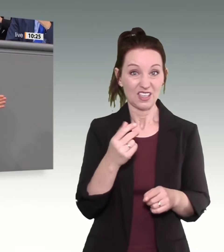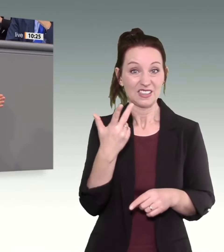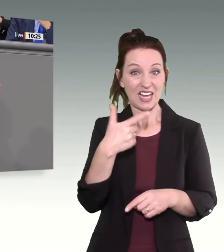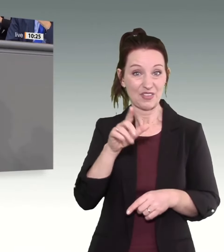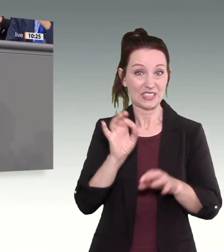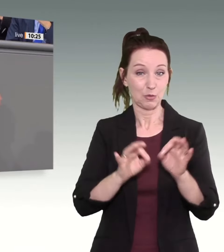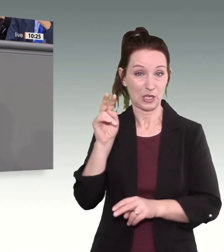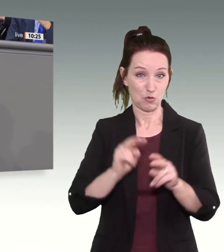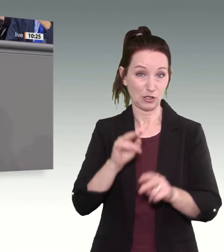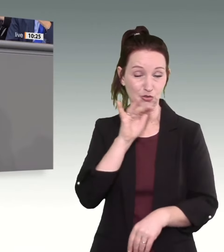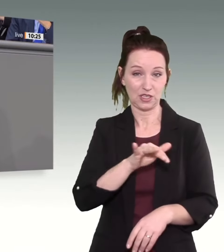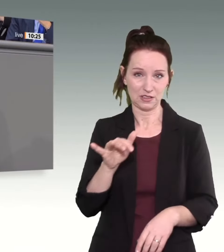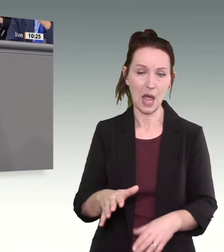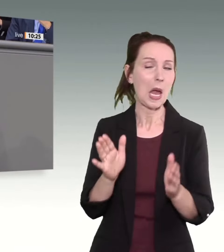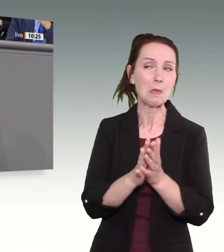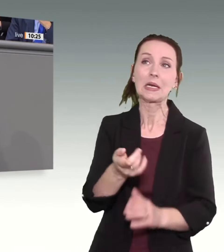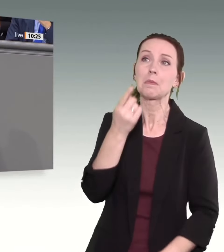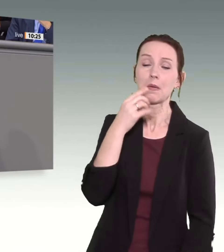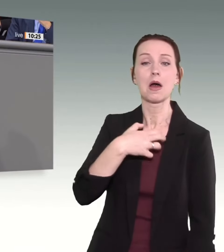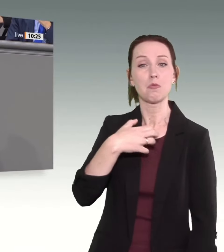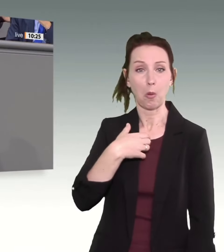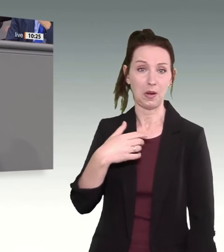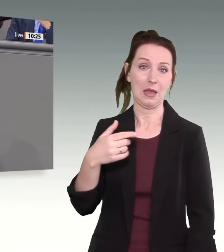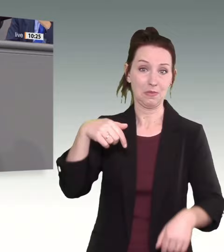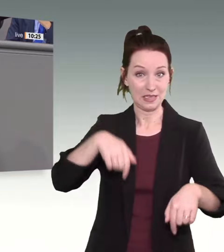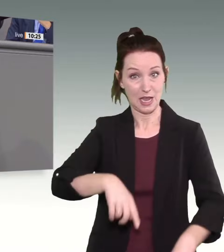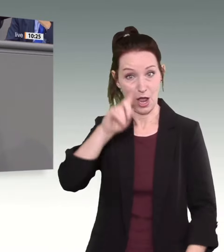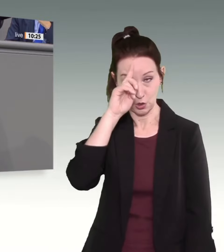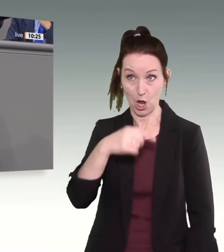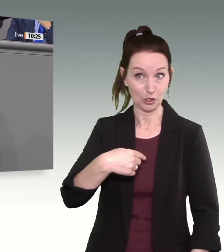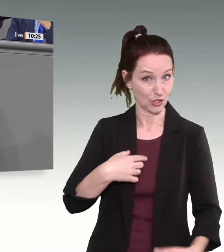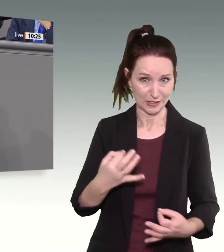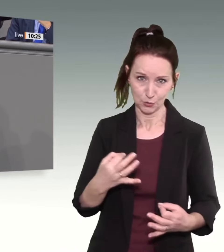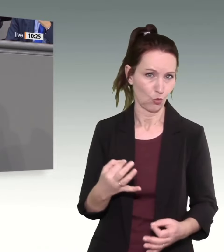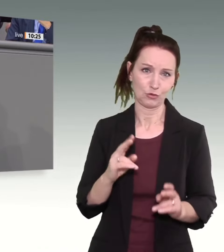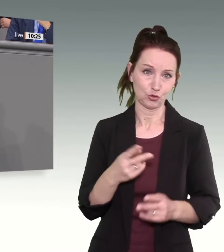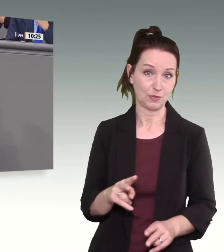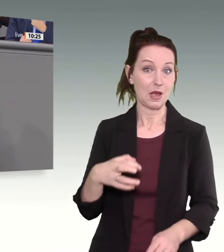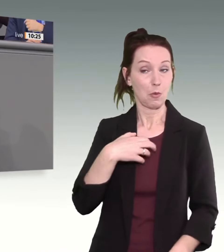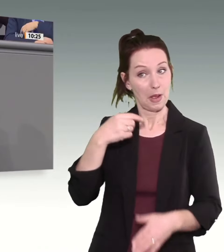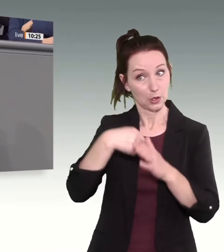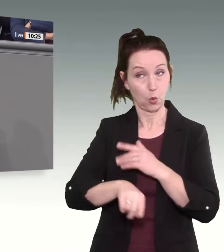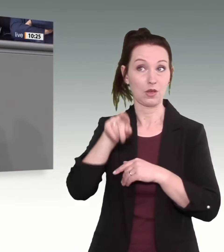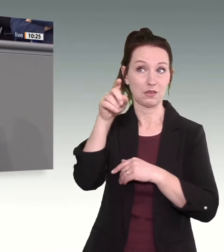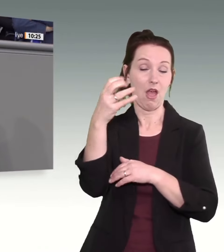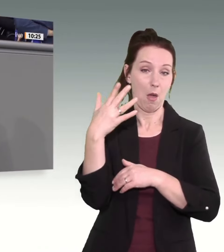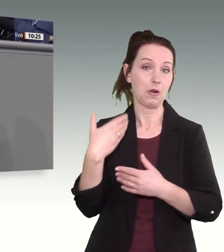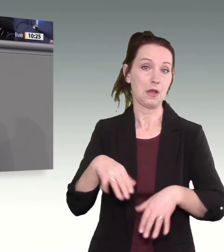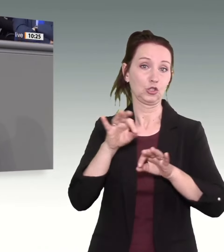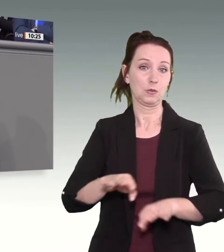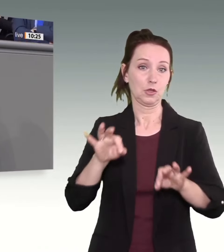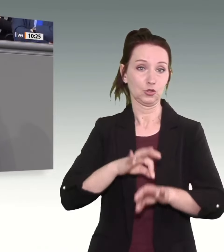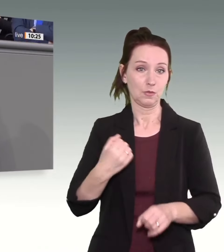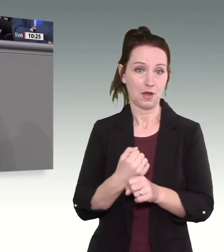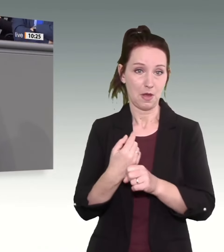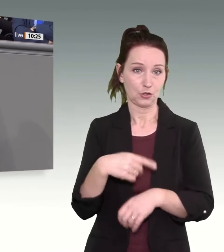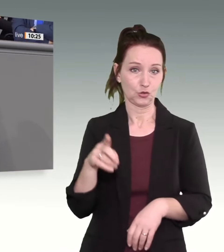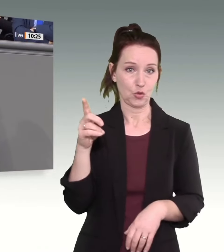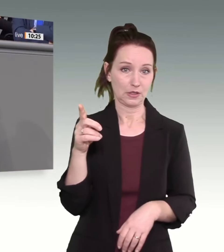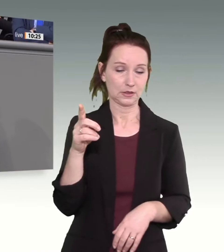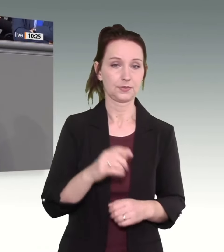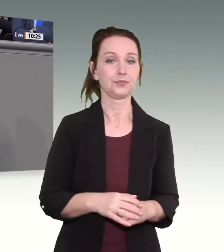sind hausgemacht. Das sind Ihre Probleme, die Sie als Ampel hier vorangebracht haben. Und deswegen muss man schon mal sagen, das wundert